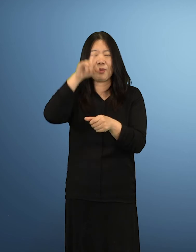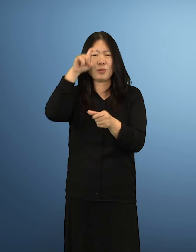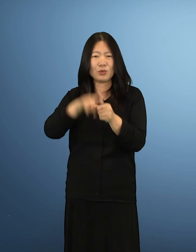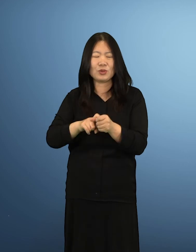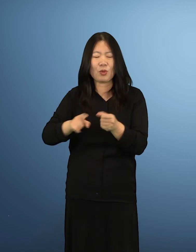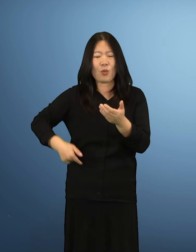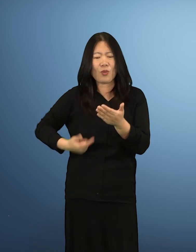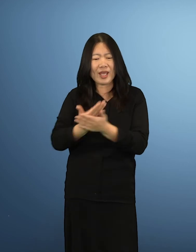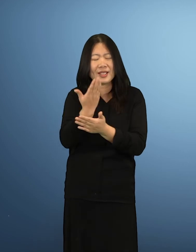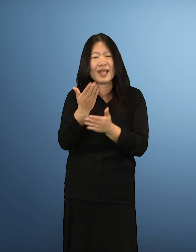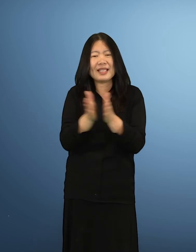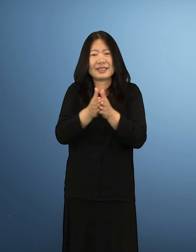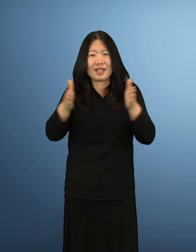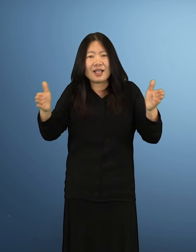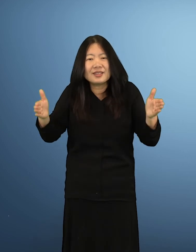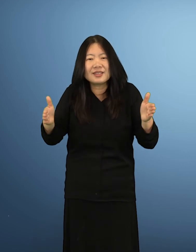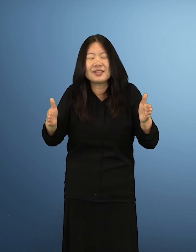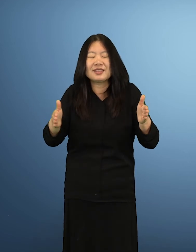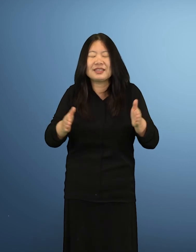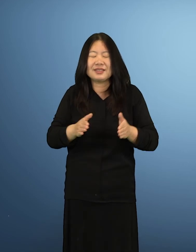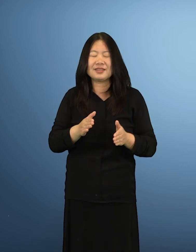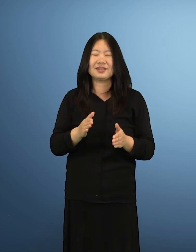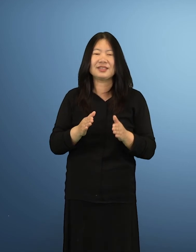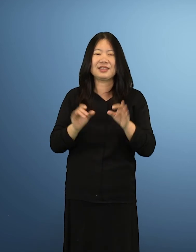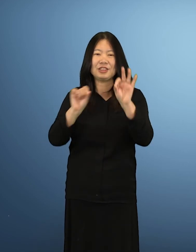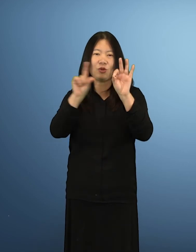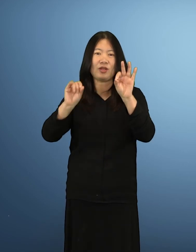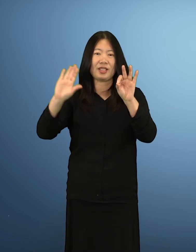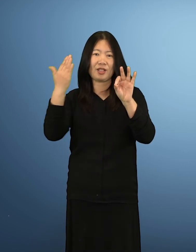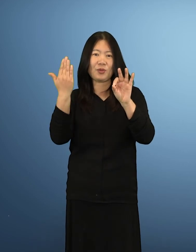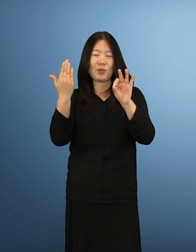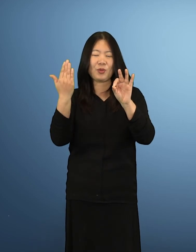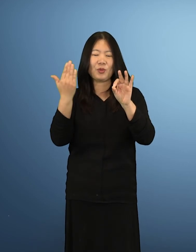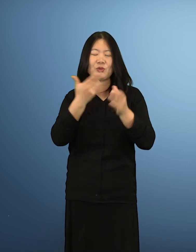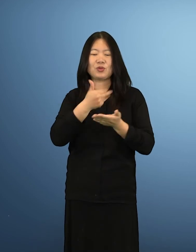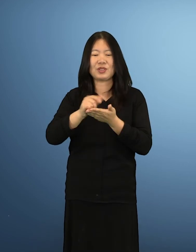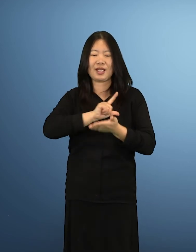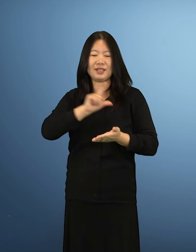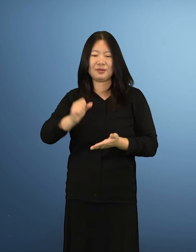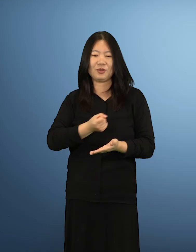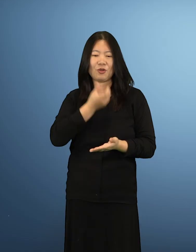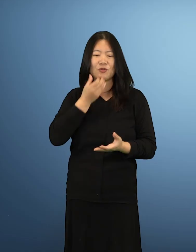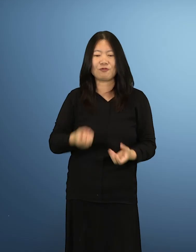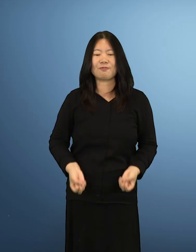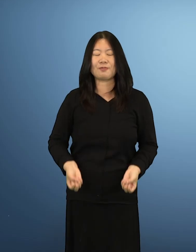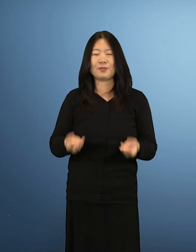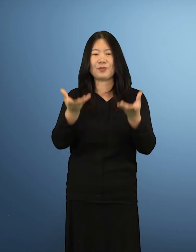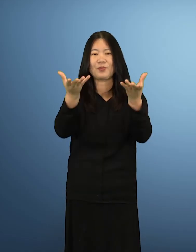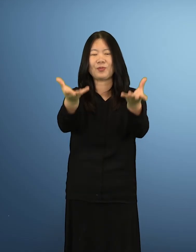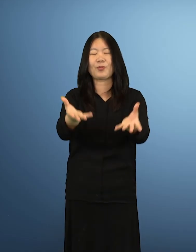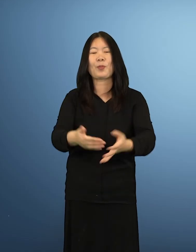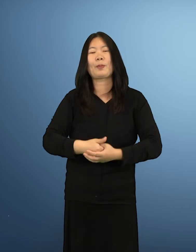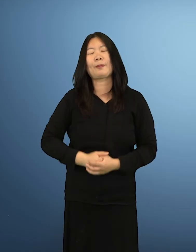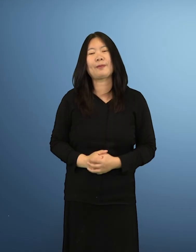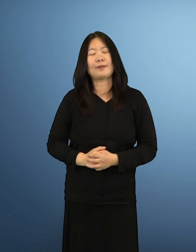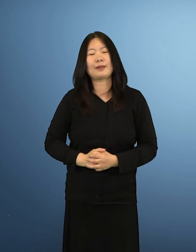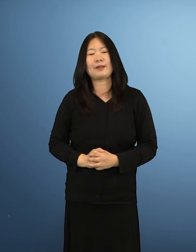하늘 높은 가을이 될 수 있기를 주의 이름으로 축복합니다. 우리 다 일어나십시다.